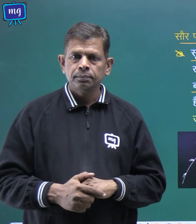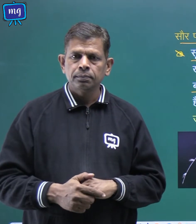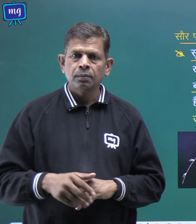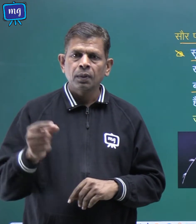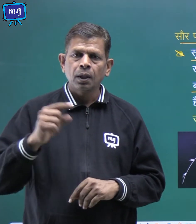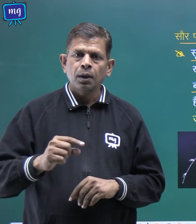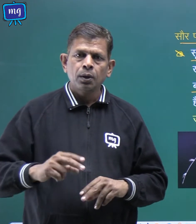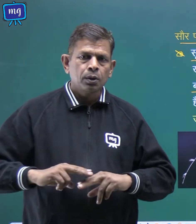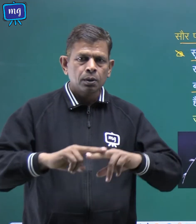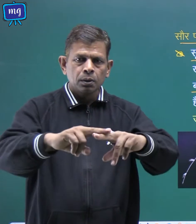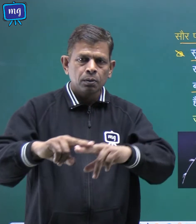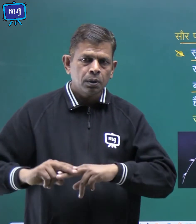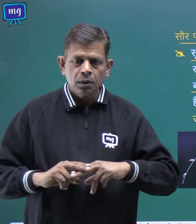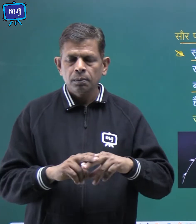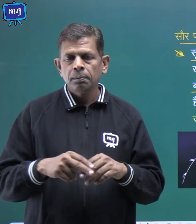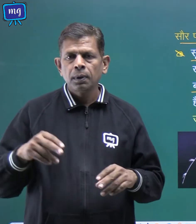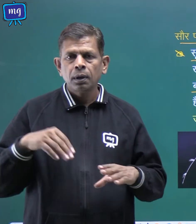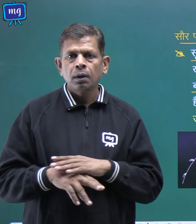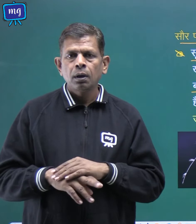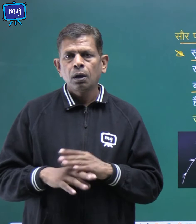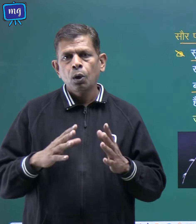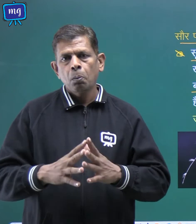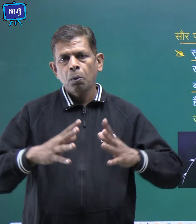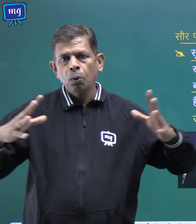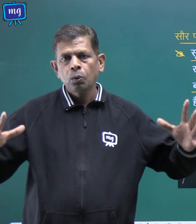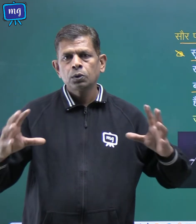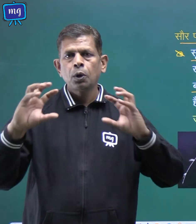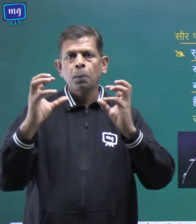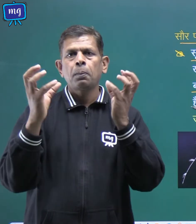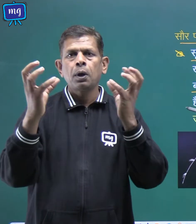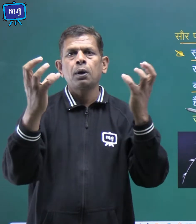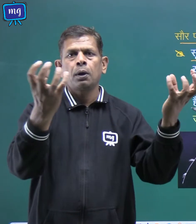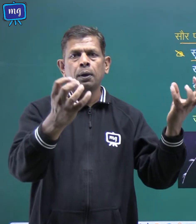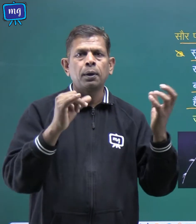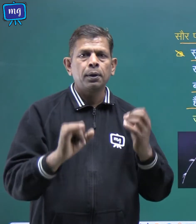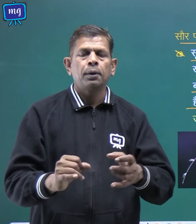इस परिवार में बहुत से पिंड हैं,